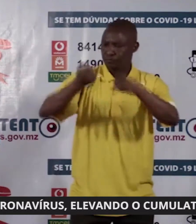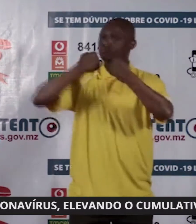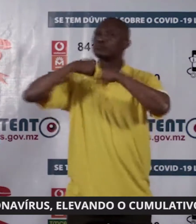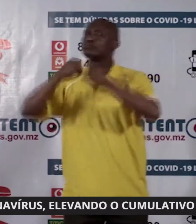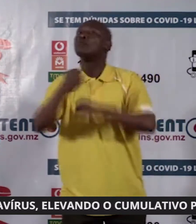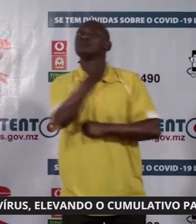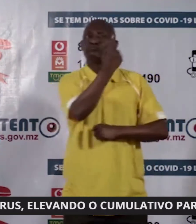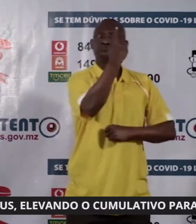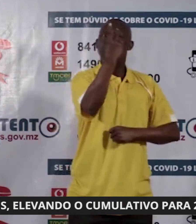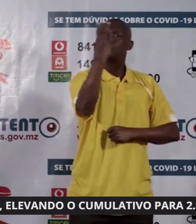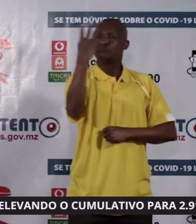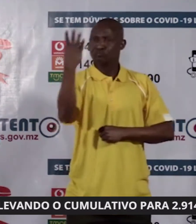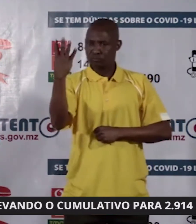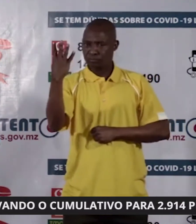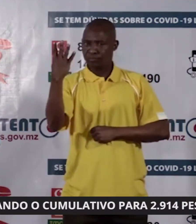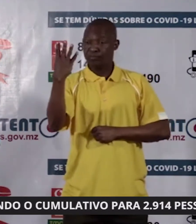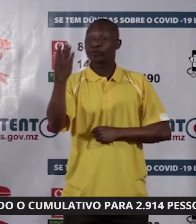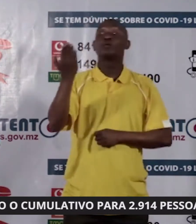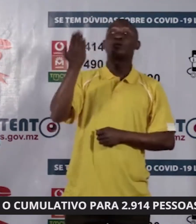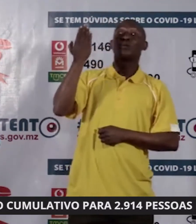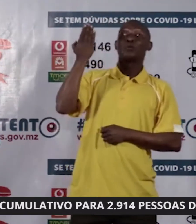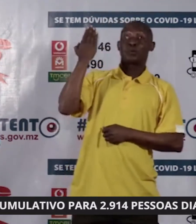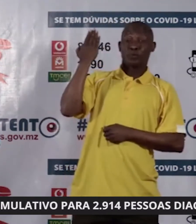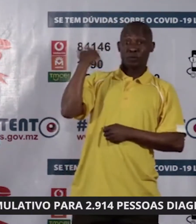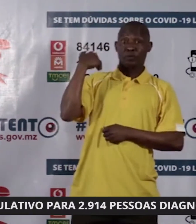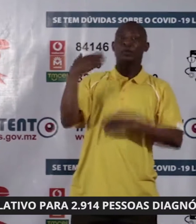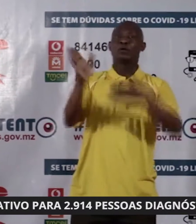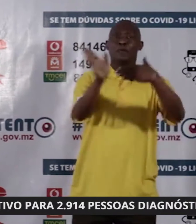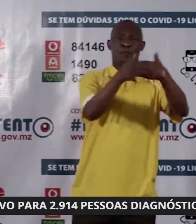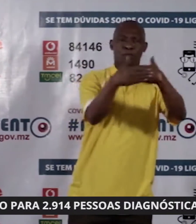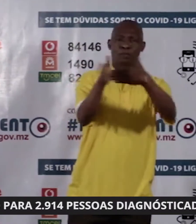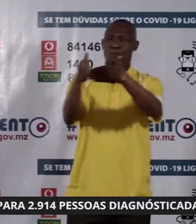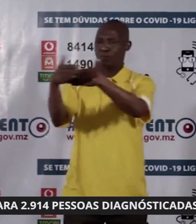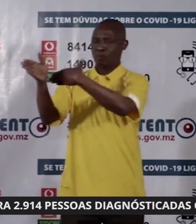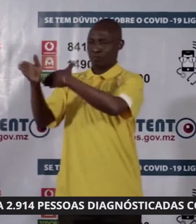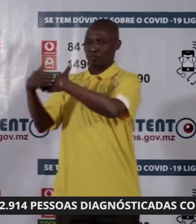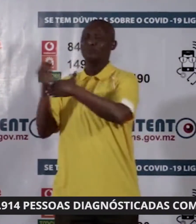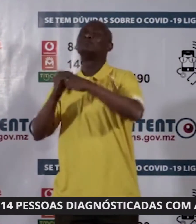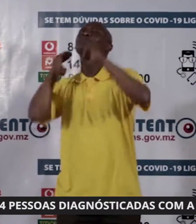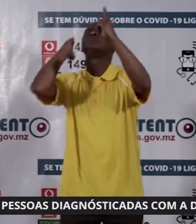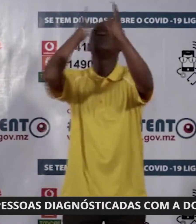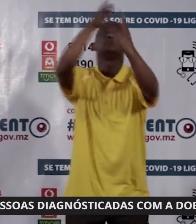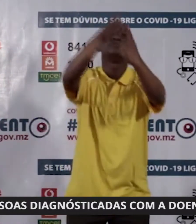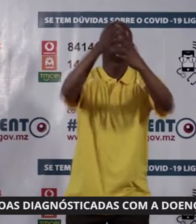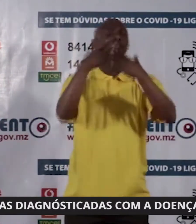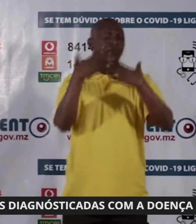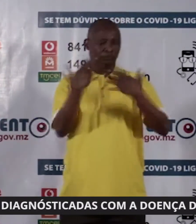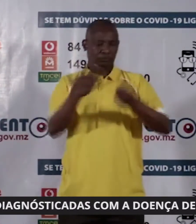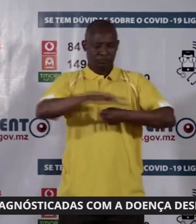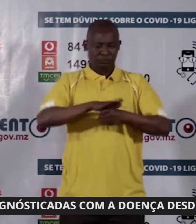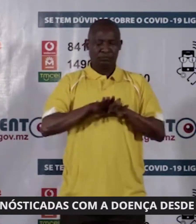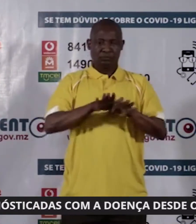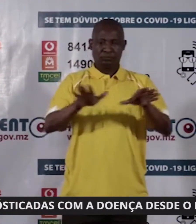da nossa sociedade que haviam sido suspensos como medida de prevenção à pandemia da